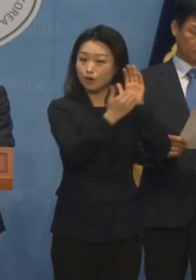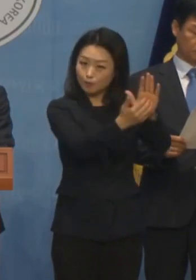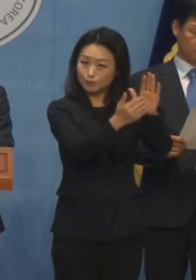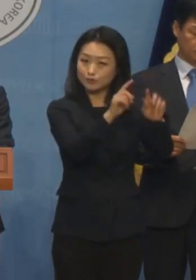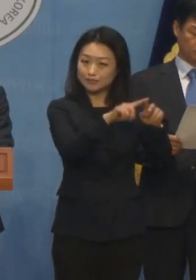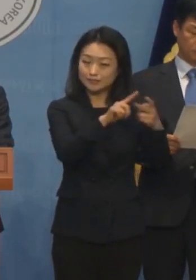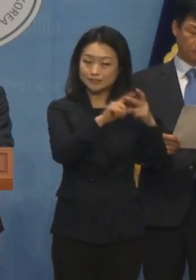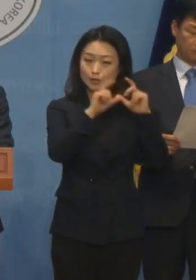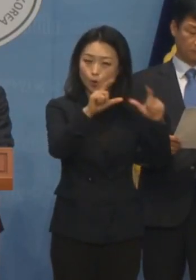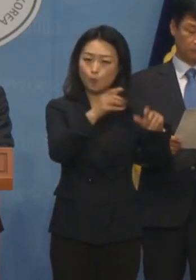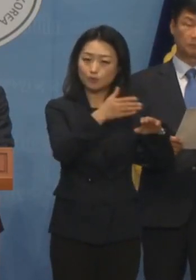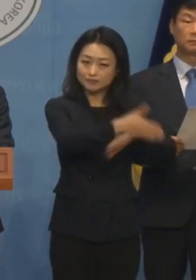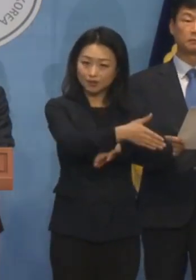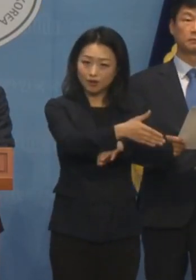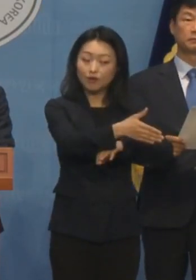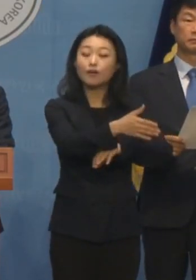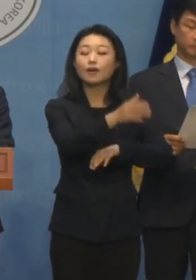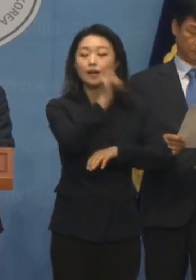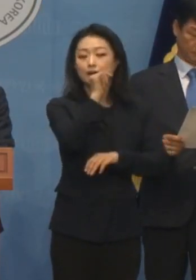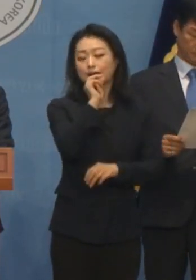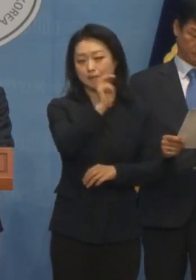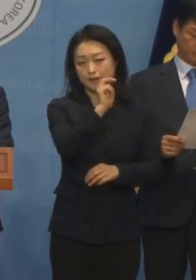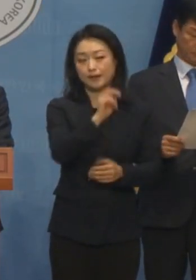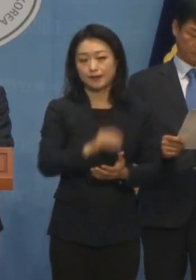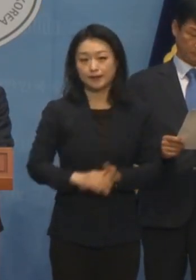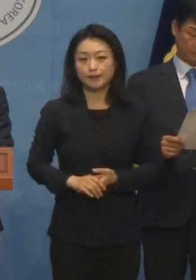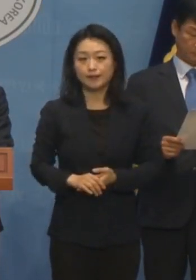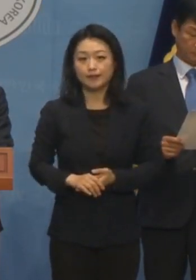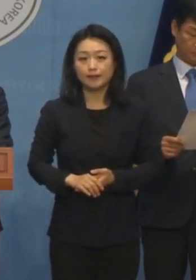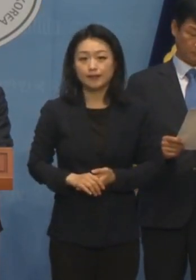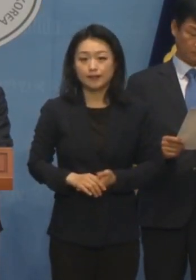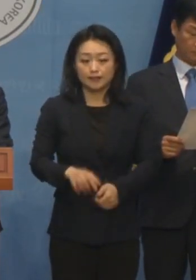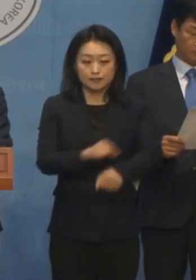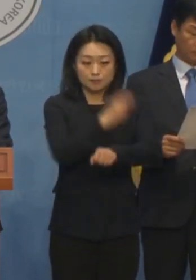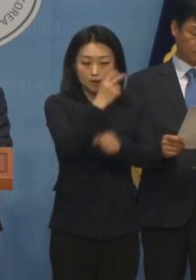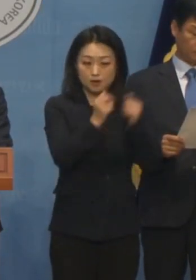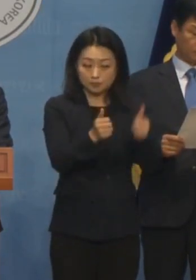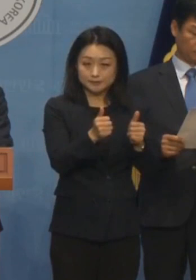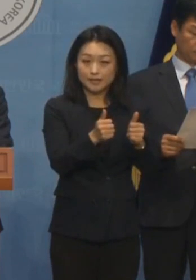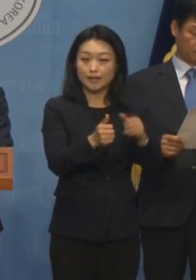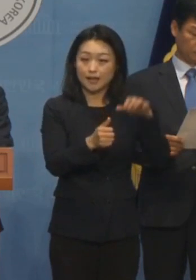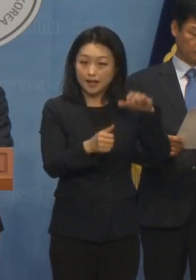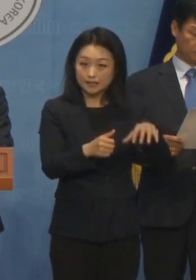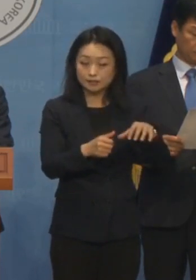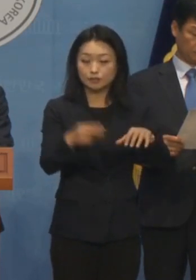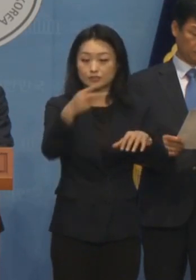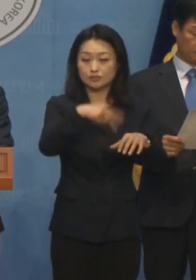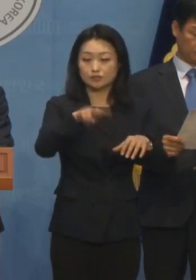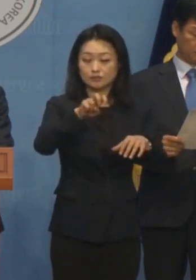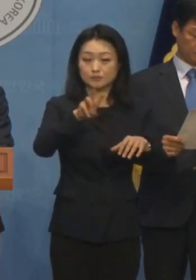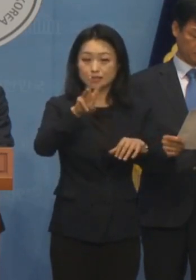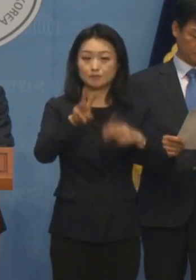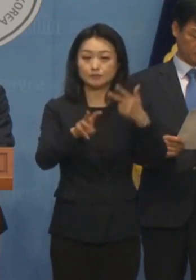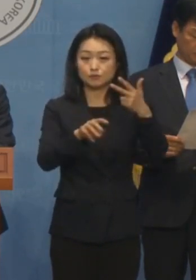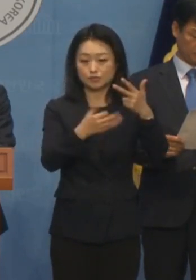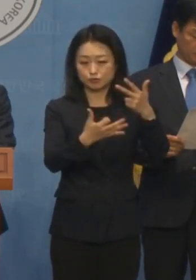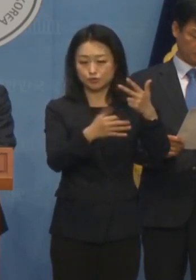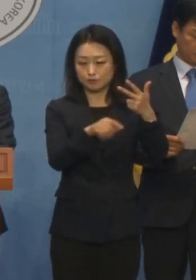공포 시기를 최대한 늦출 것으로 예상됩니다. 특별검사가 관련자들의 2023년 7월